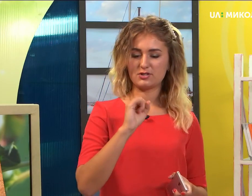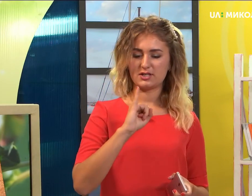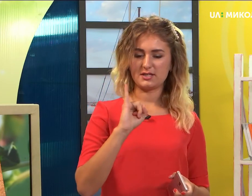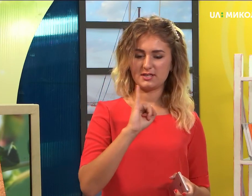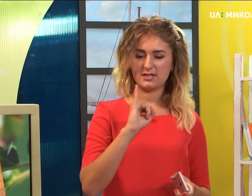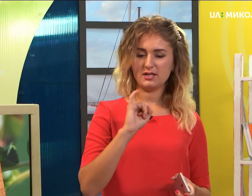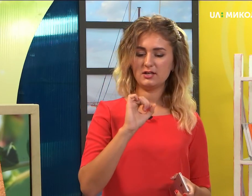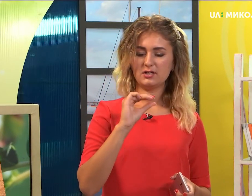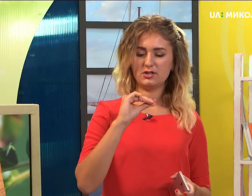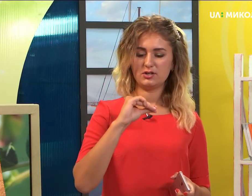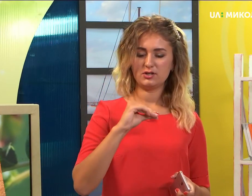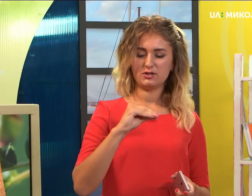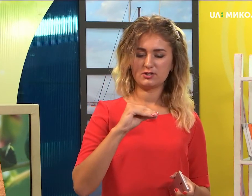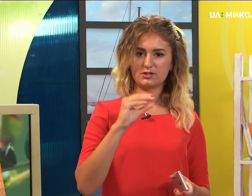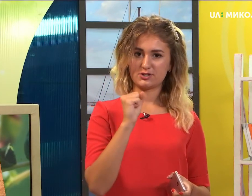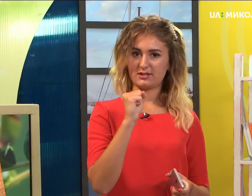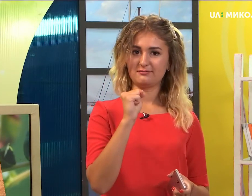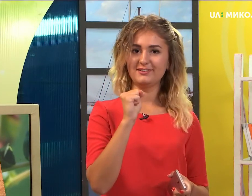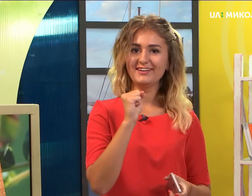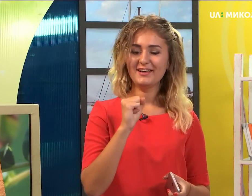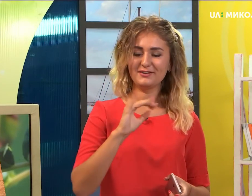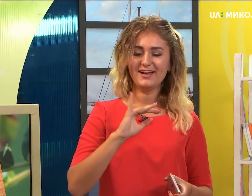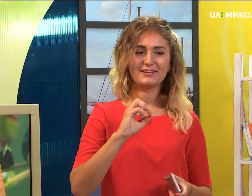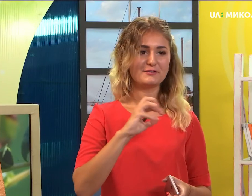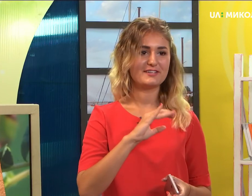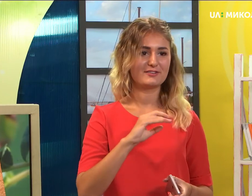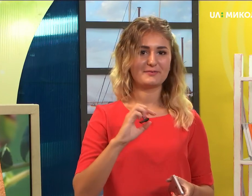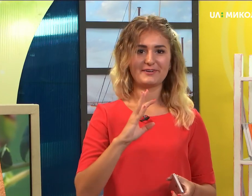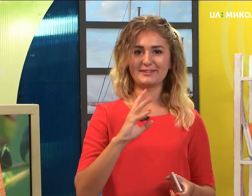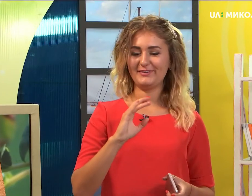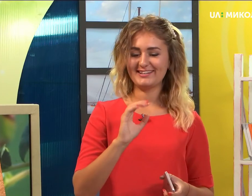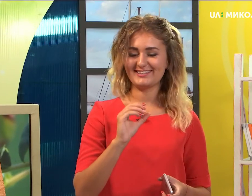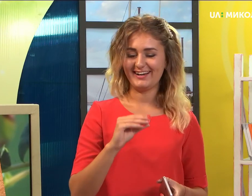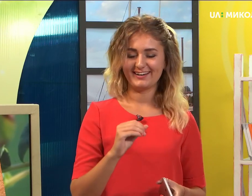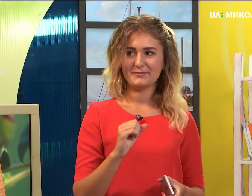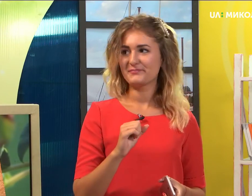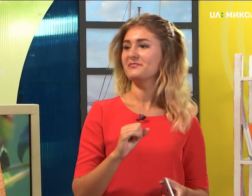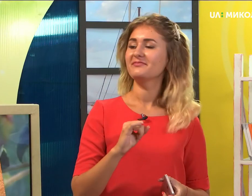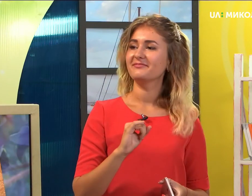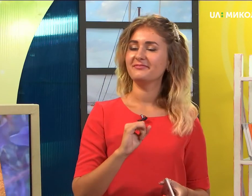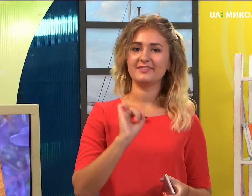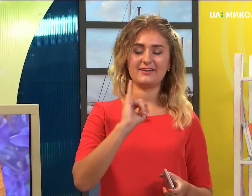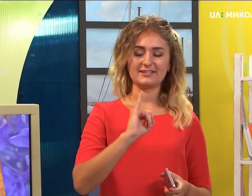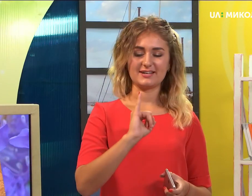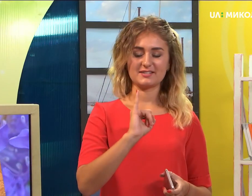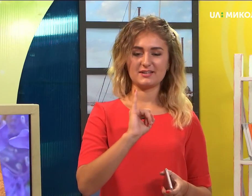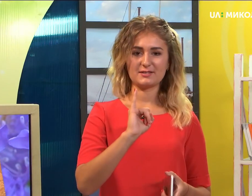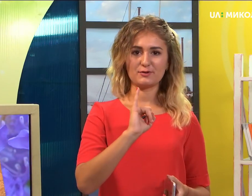отже, Ї-жа. Жа. Так. Треба встигнути прибрати так, пальці. Так. Ну, це звичка, це треба звикнути. Давайте зараз спробуєш.